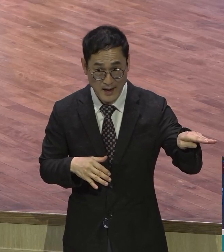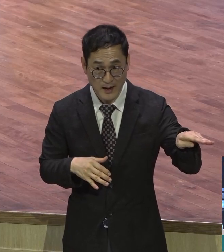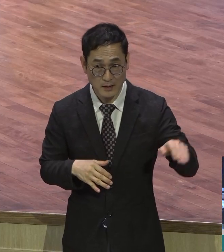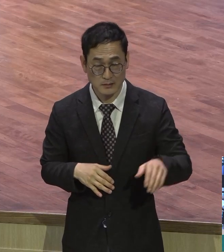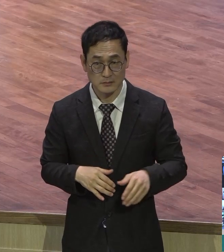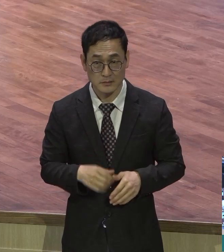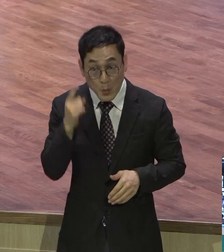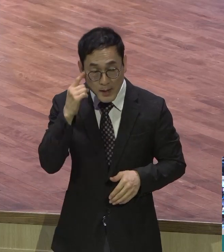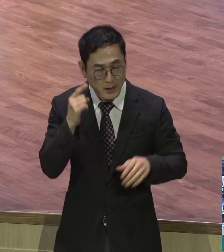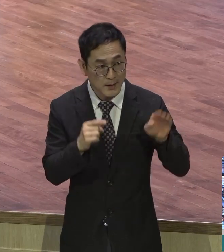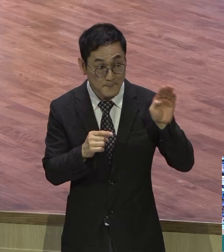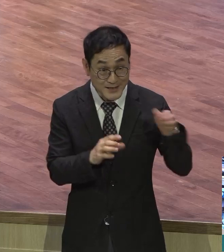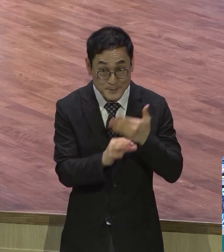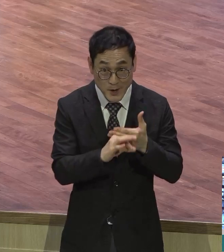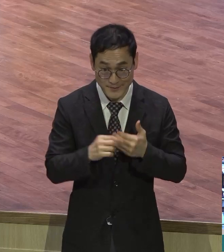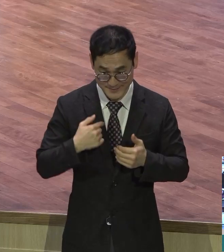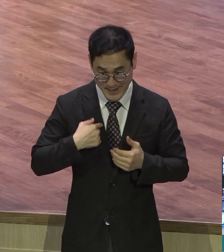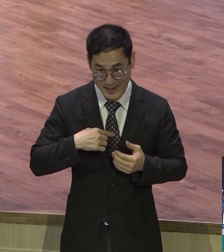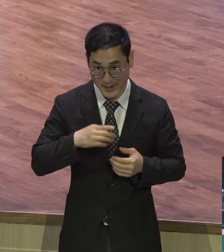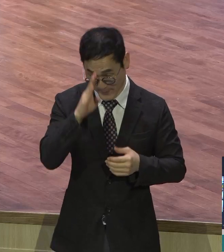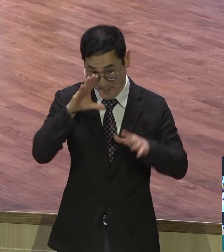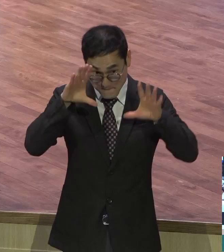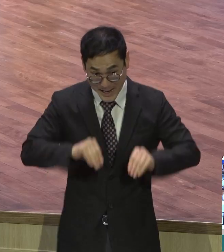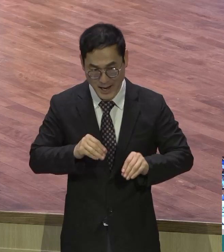만져도 구원을 받겠다 합니다.